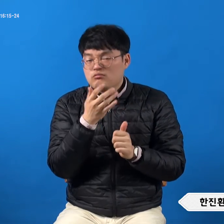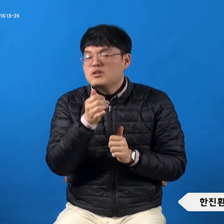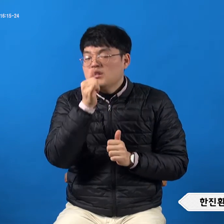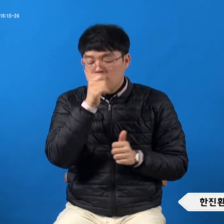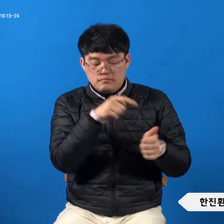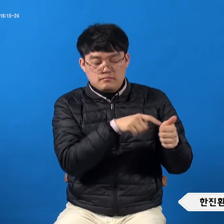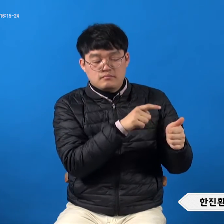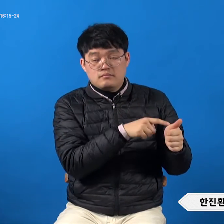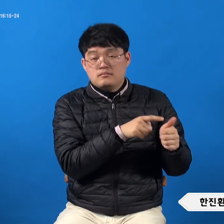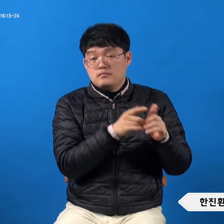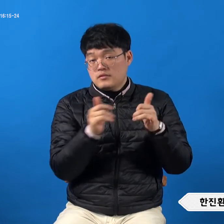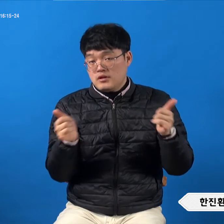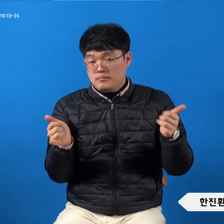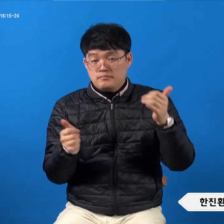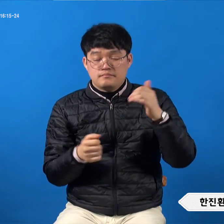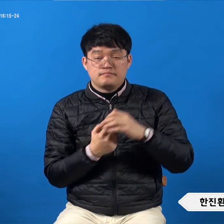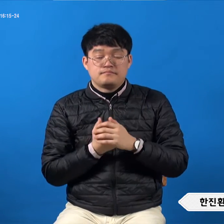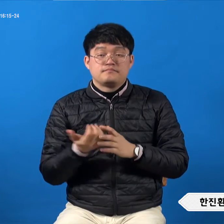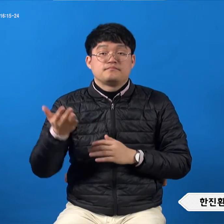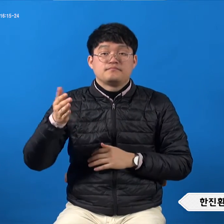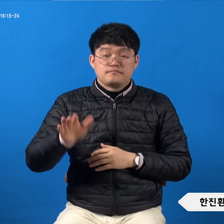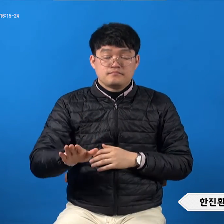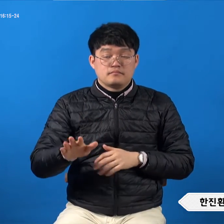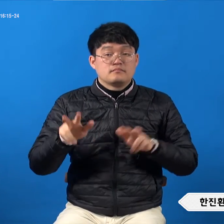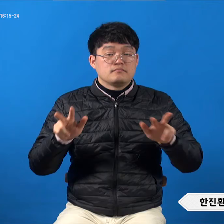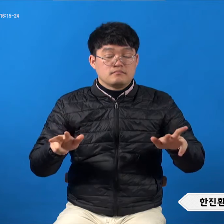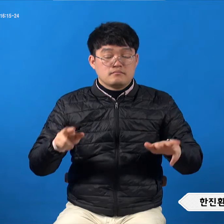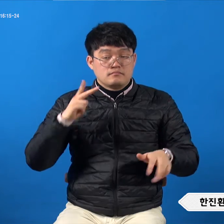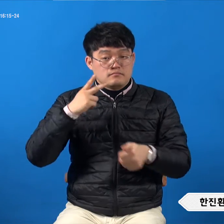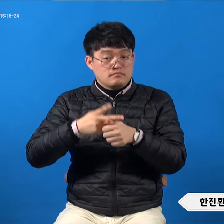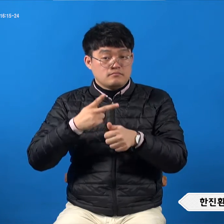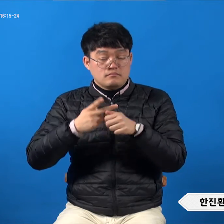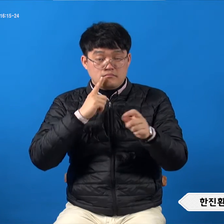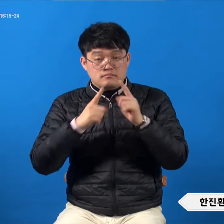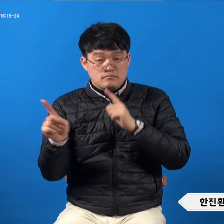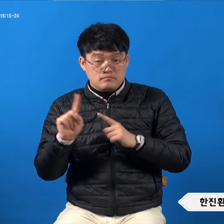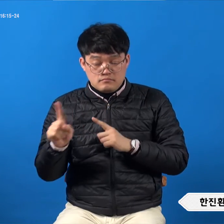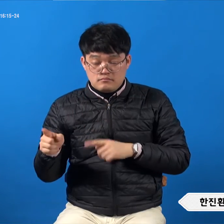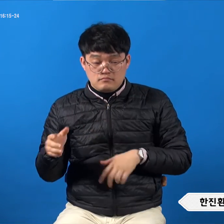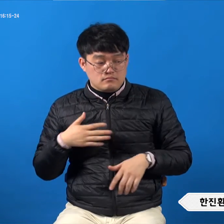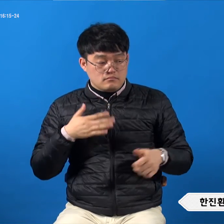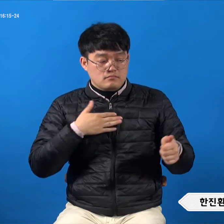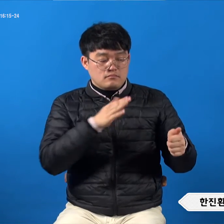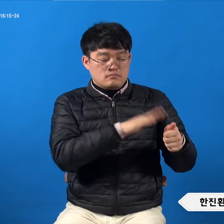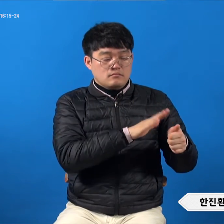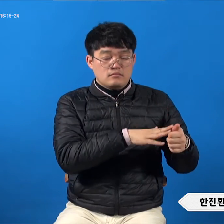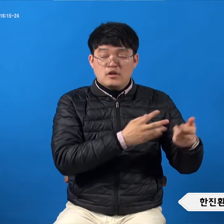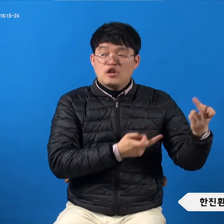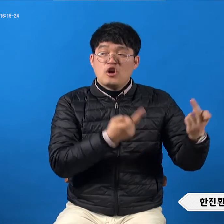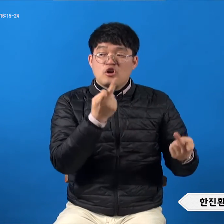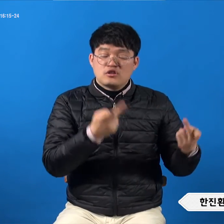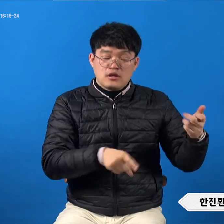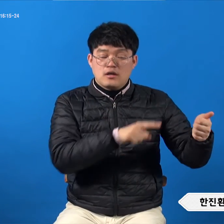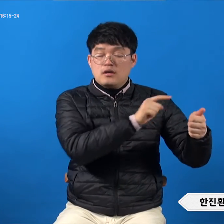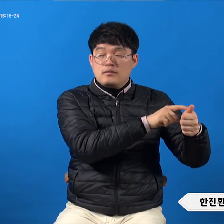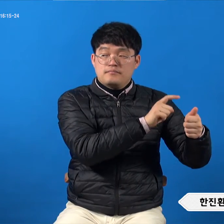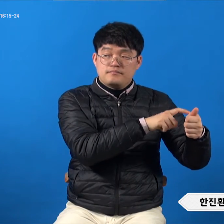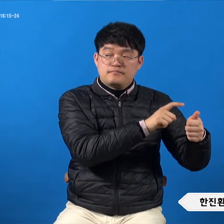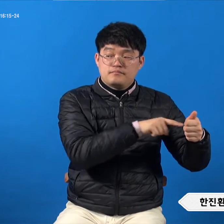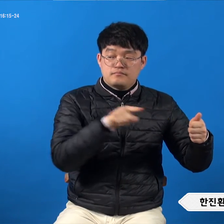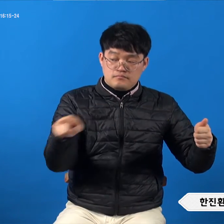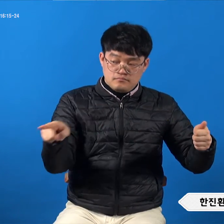수 있는 관계입니다. 그런데 지금 사도 바울이 하는 말 보십시오. 형제 아볼로라고